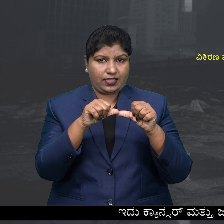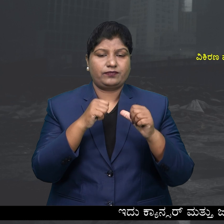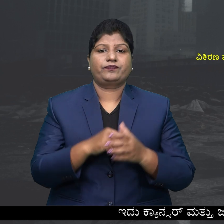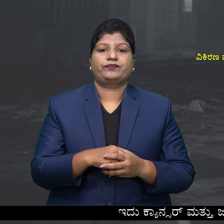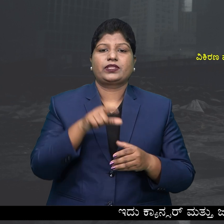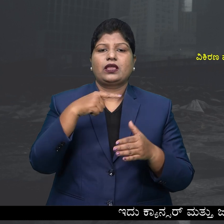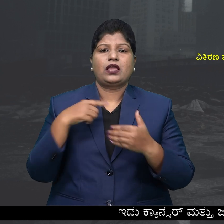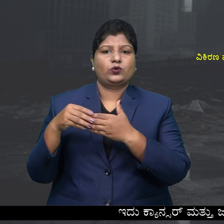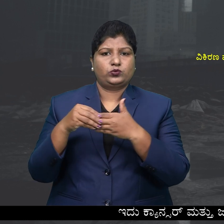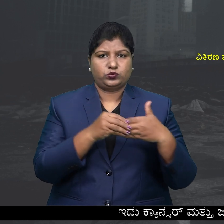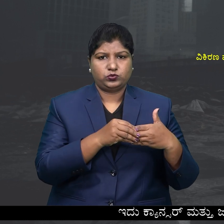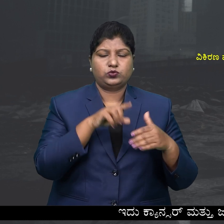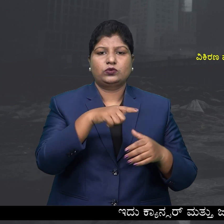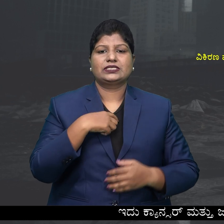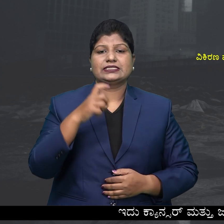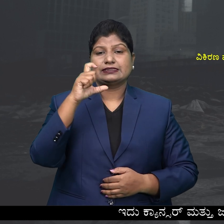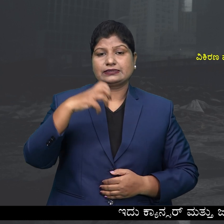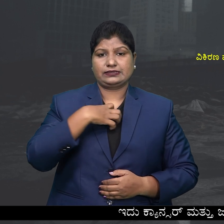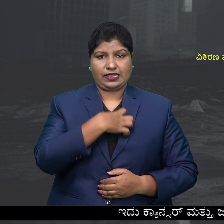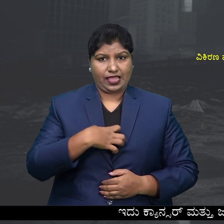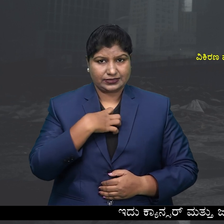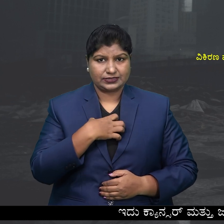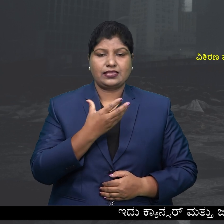ಇದು ಕ್ಯಾನ್ಸರ್ ಮತ್ತು ಜನ್ಮ ದೋಷಗಳಿಗೆ ಕಾರಣವಾಗುತ್ತೆ.